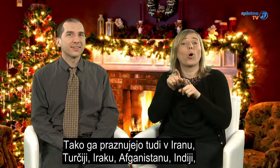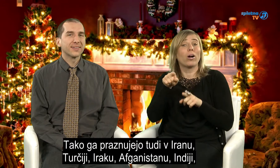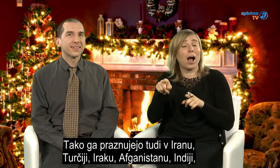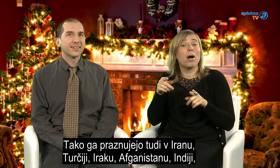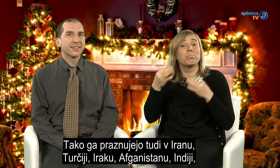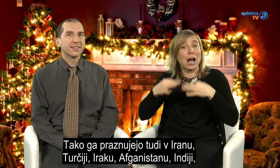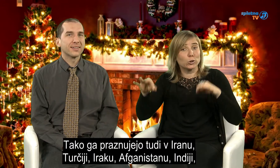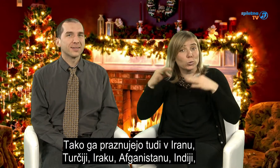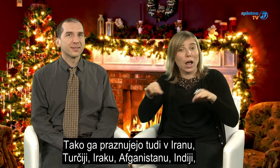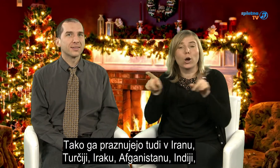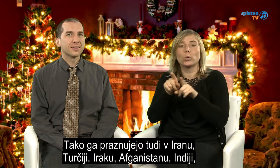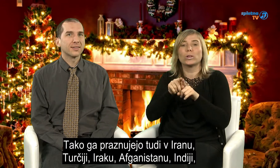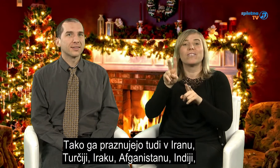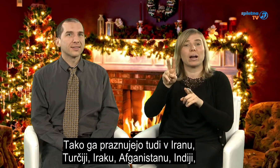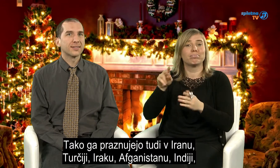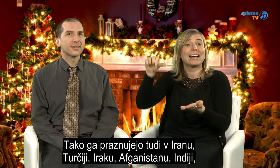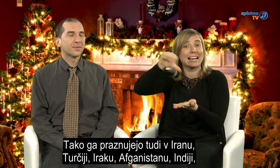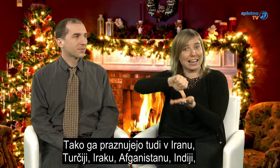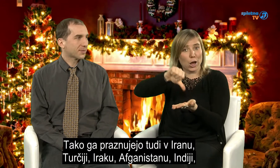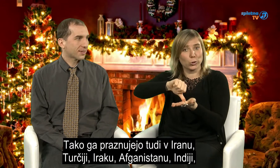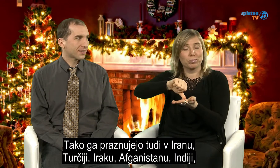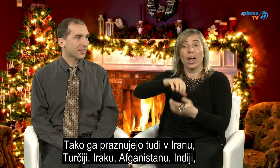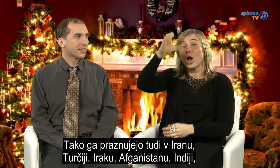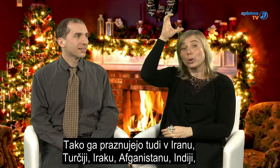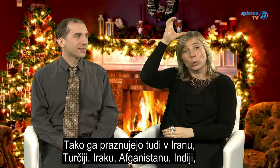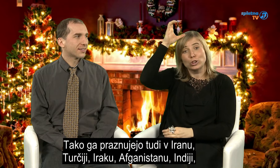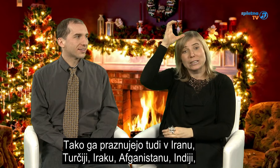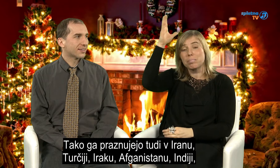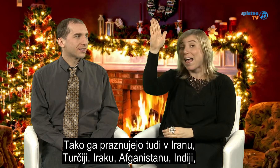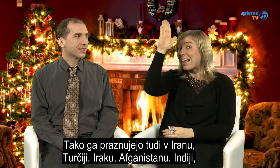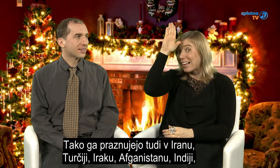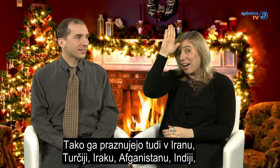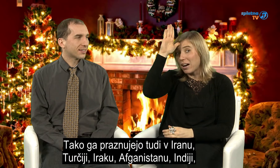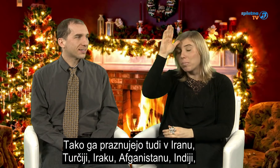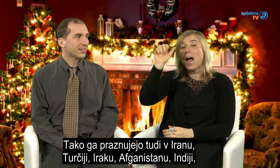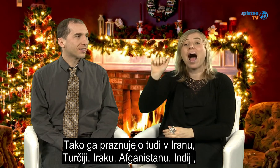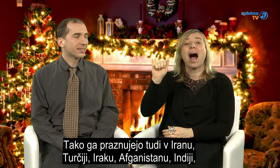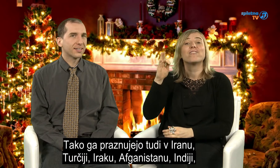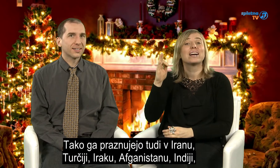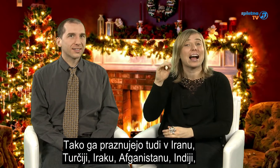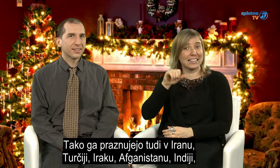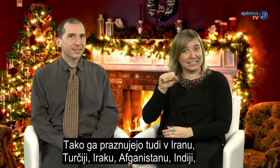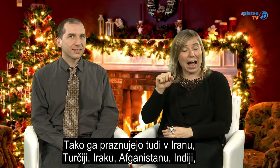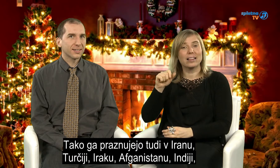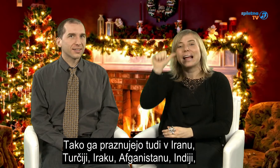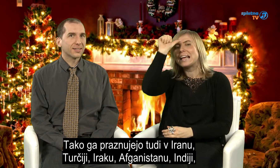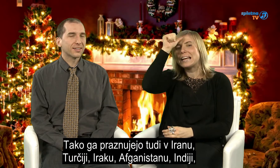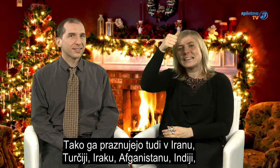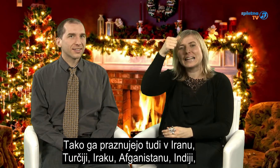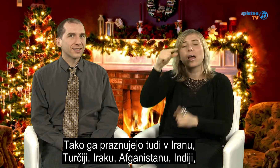Tako ga praznujejo tudi v Iranu, Turčiji, Iraku, Afganistanu, Indiji, Pakistanu in drugih državah Srednje